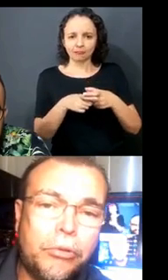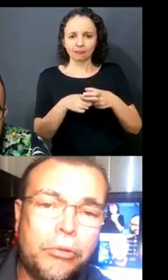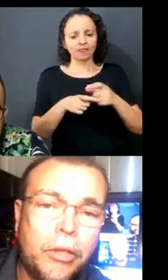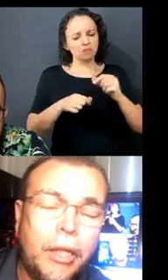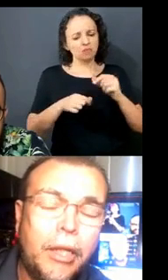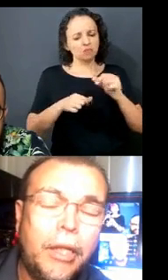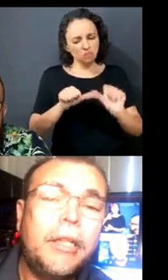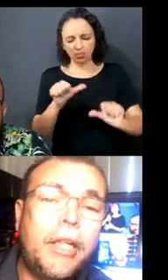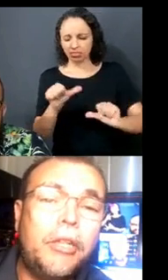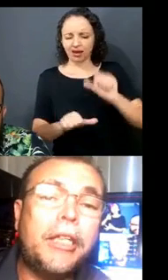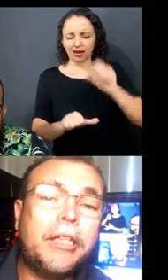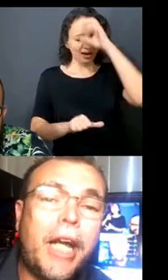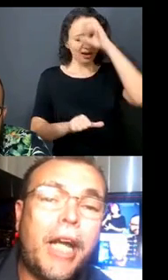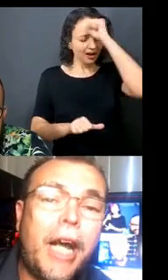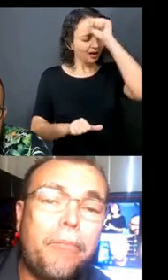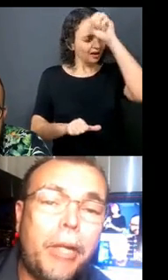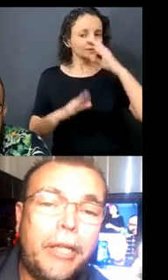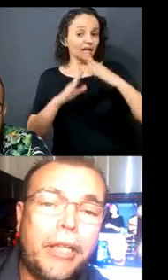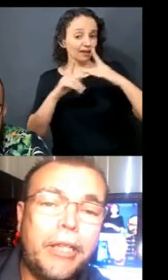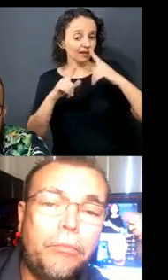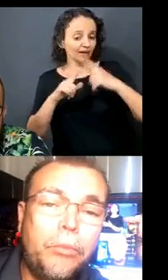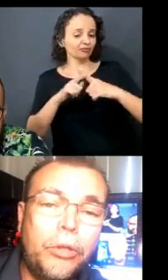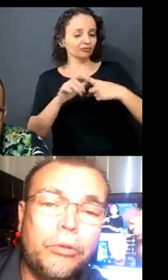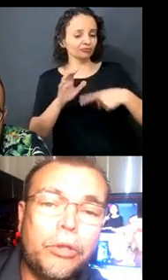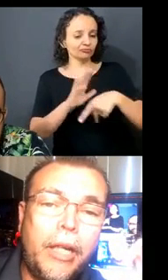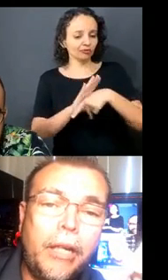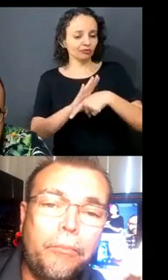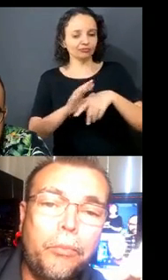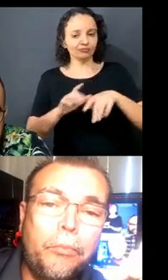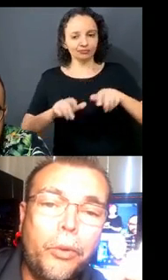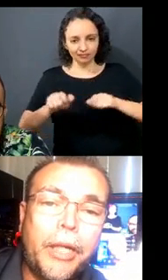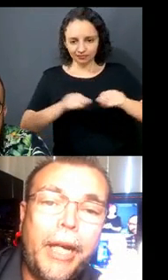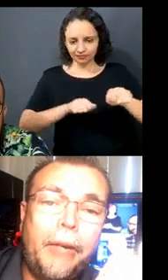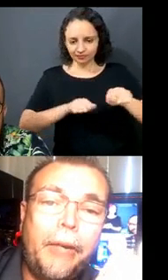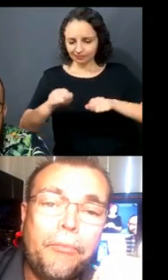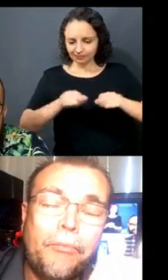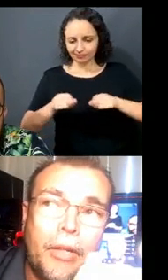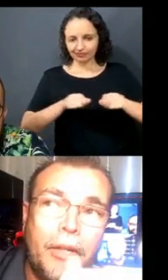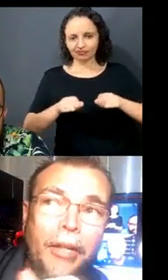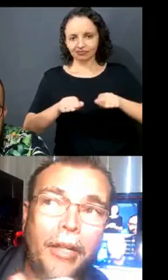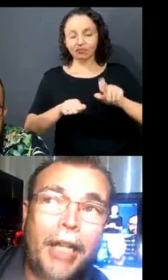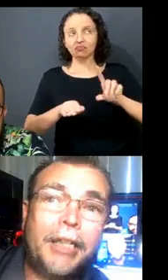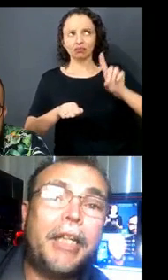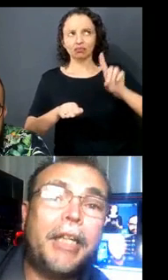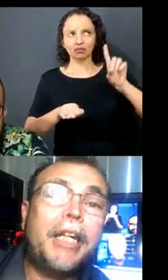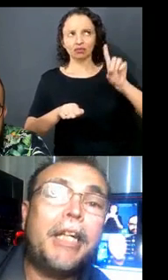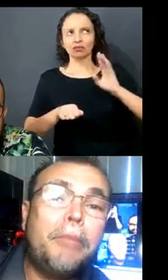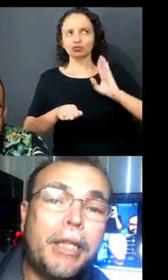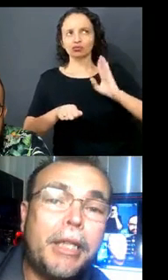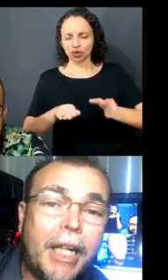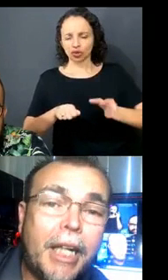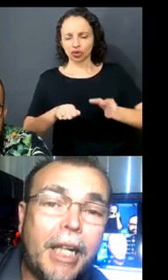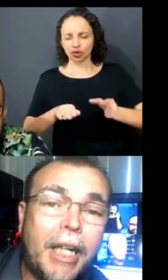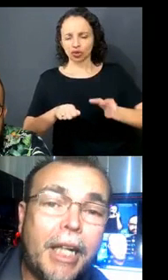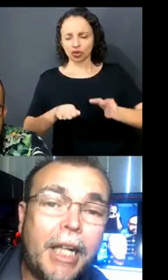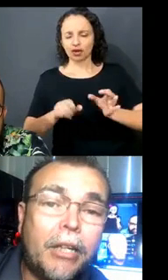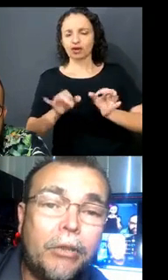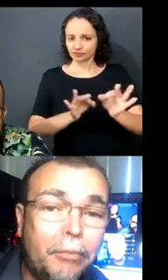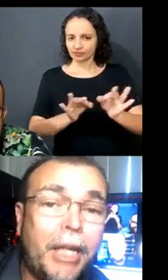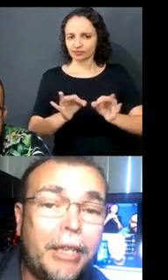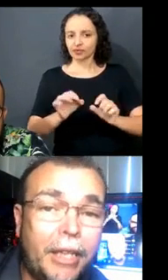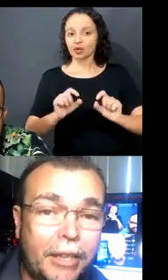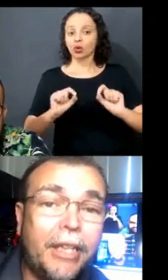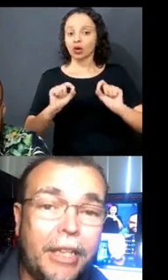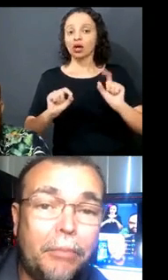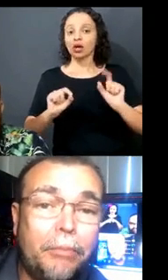de Atos, Deus já está preparando a igreja há muito tempo, porque a gente tem que lembrar das catacumbas, a gente tem